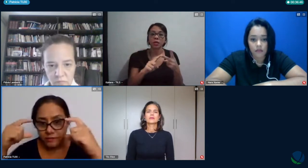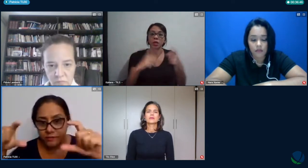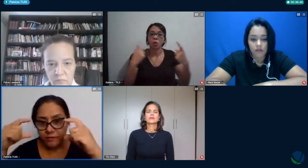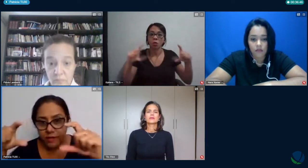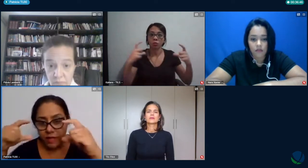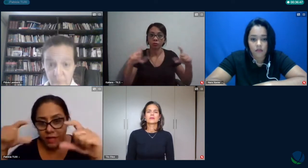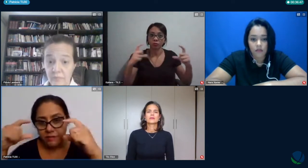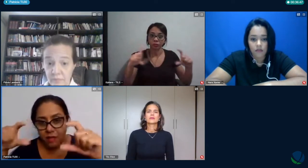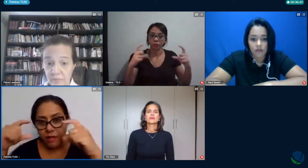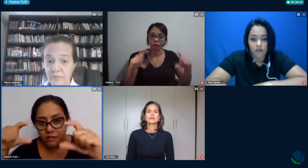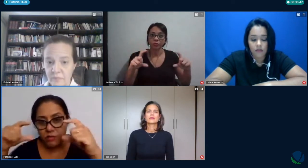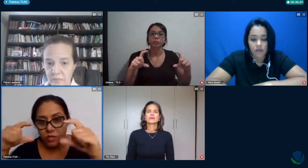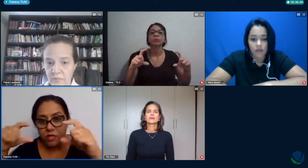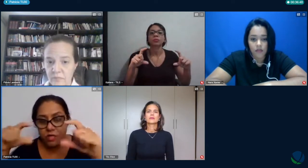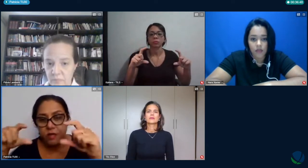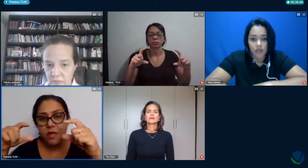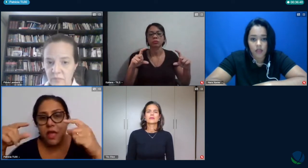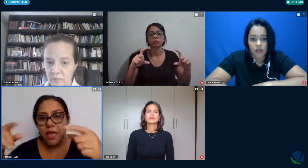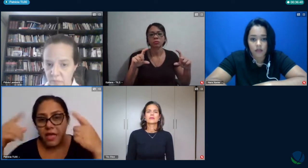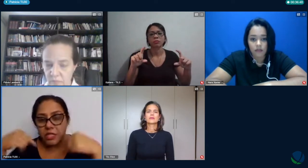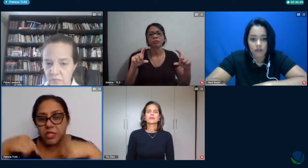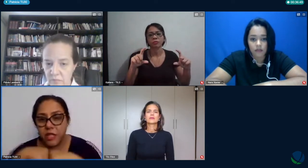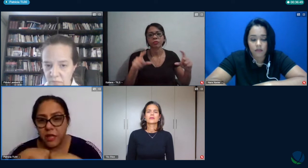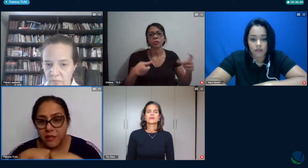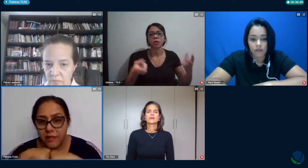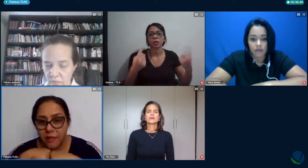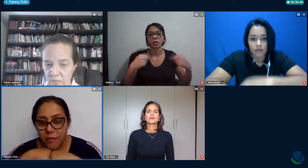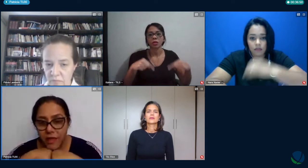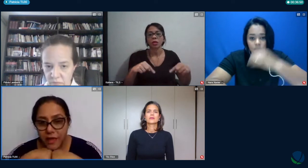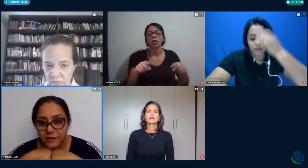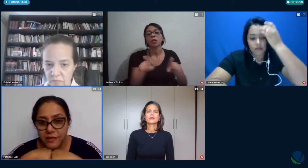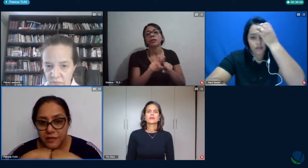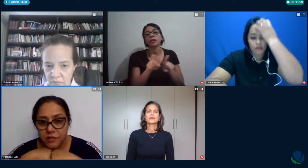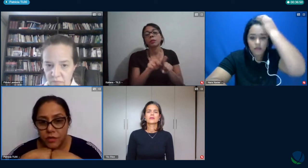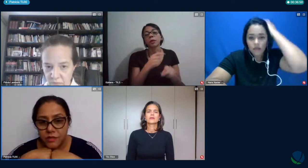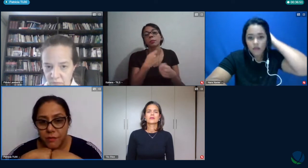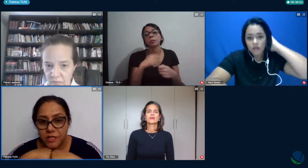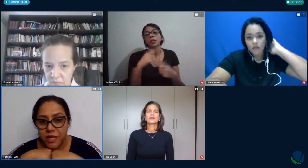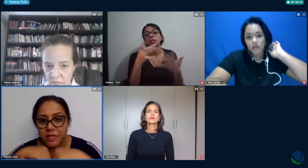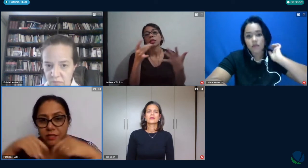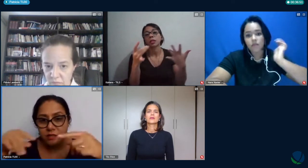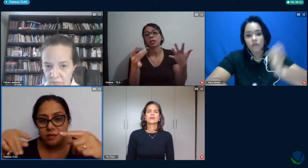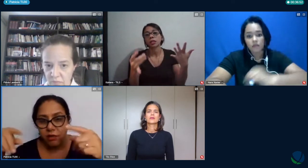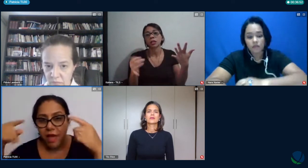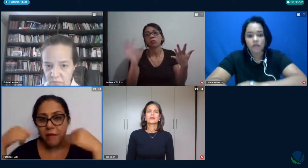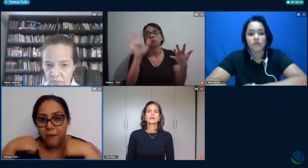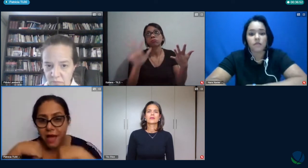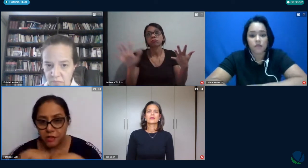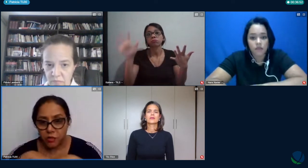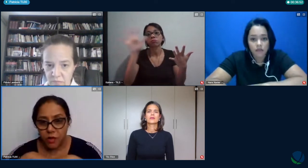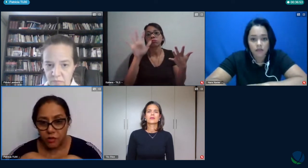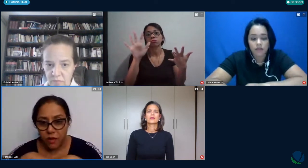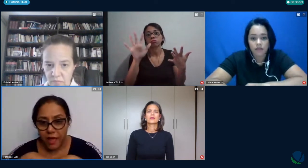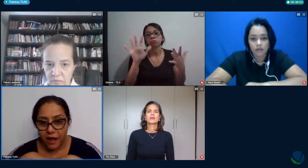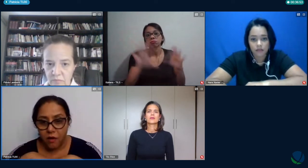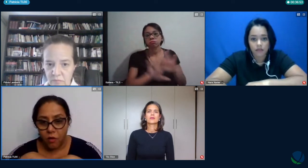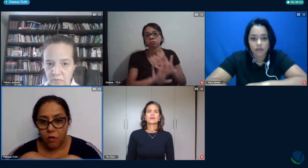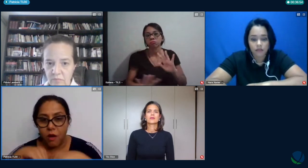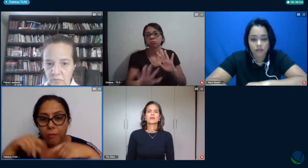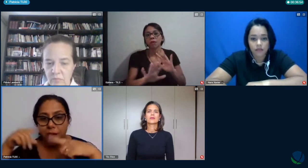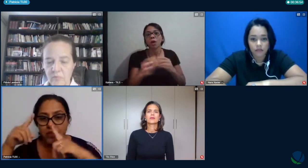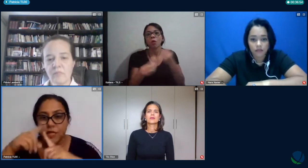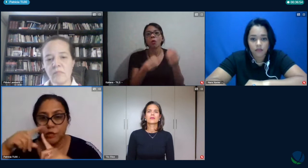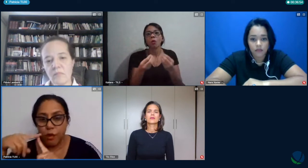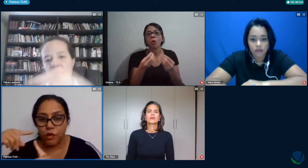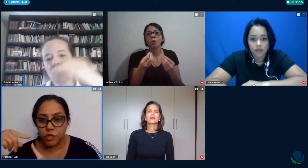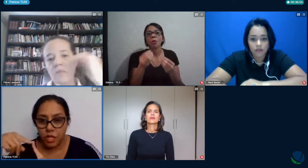colocações, que são as do dia a dia, e a gente tem que ter também as descrições imagéticas que estão lá embaixo, quando ela